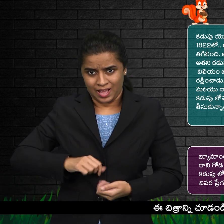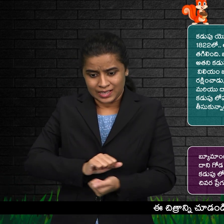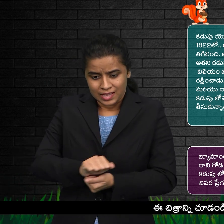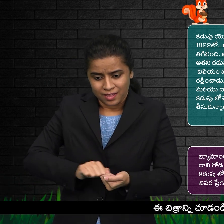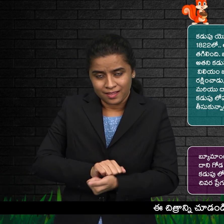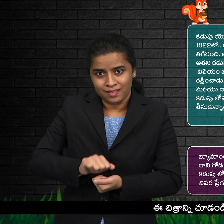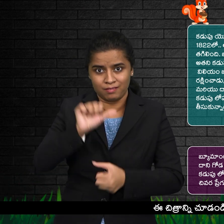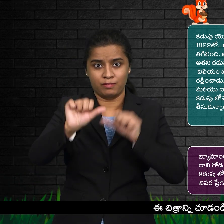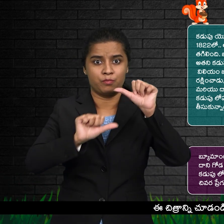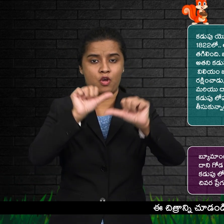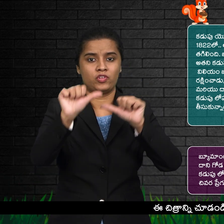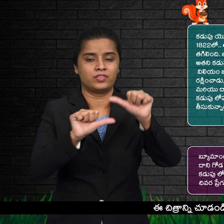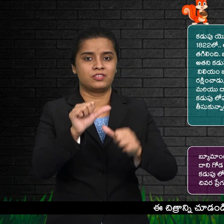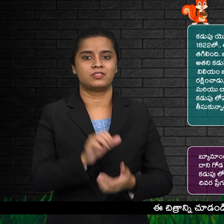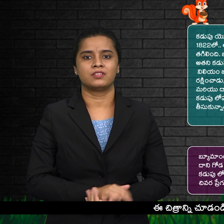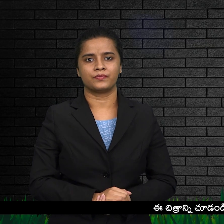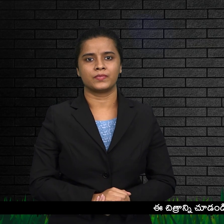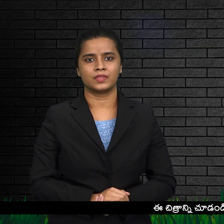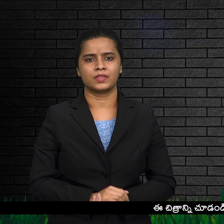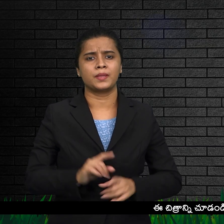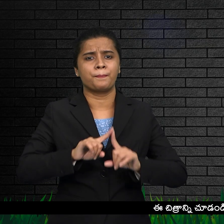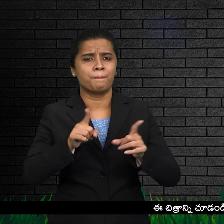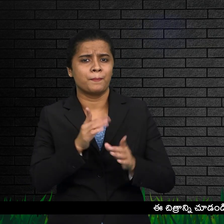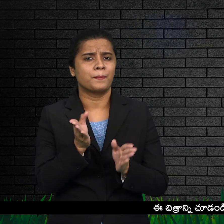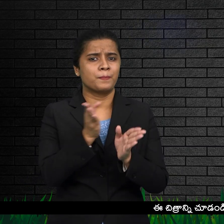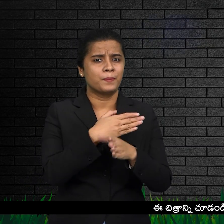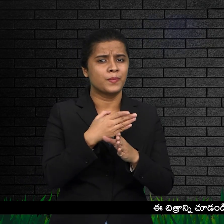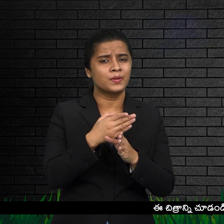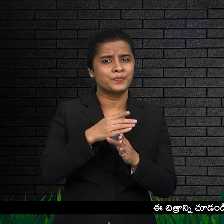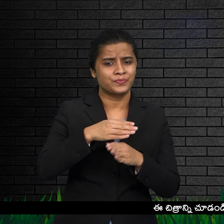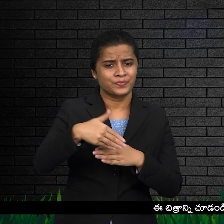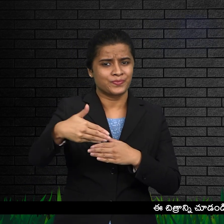చూడండి మరియు జాగ్రత్తగా చదవండి.